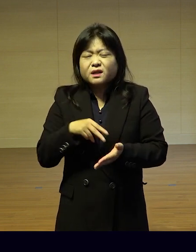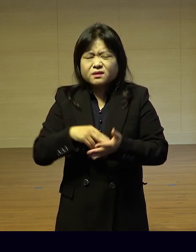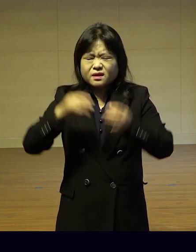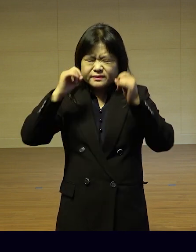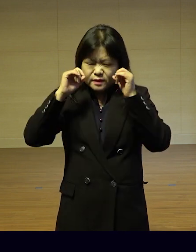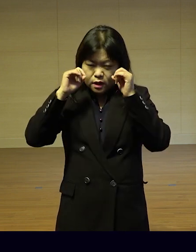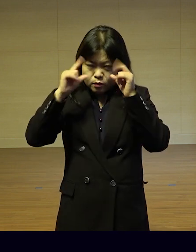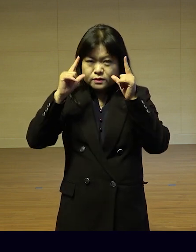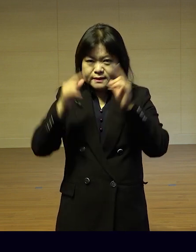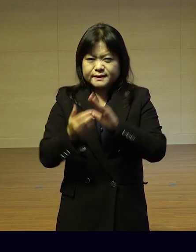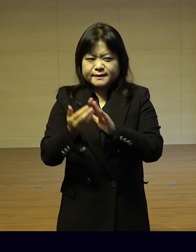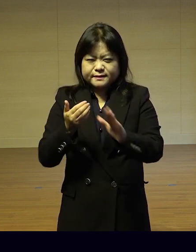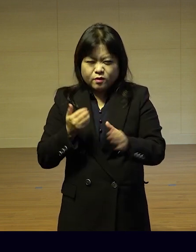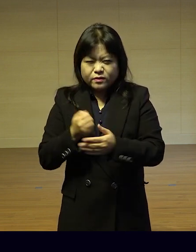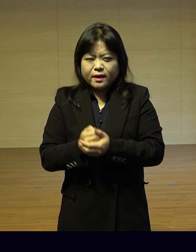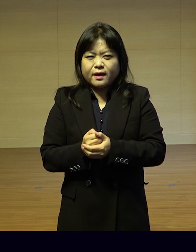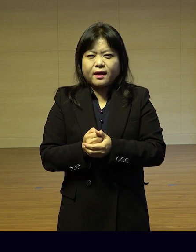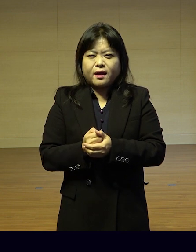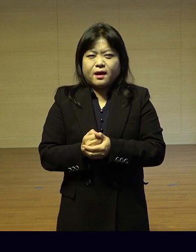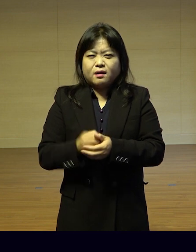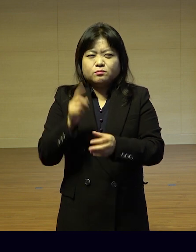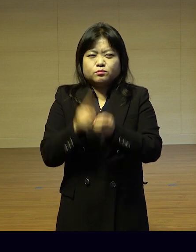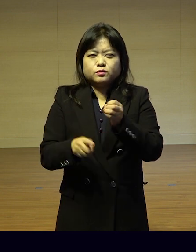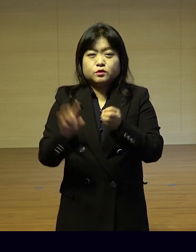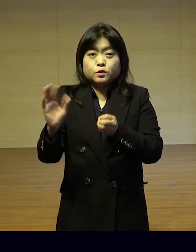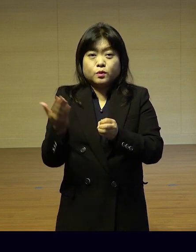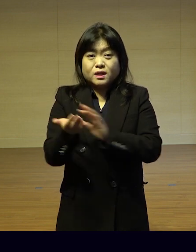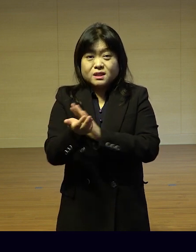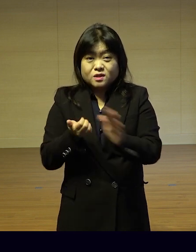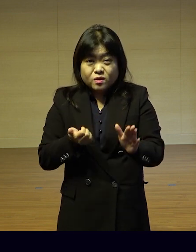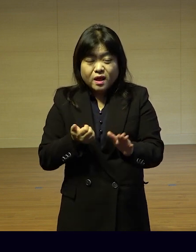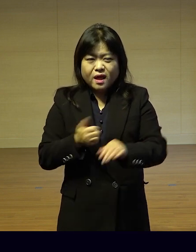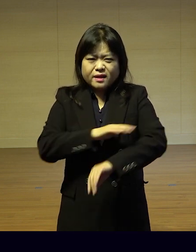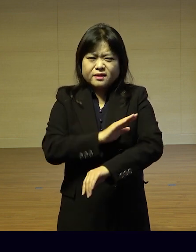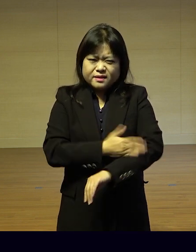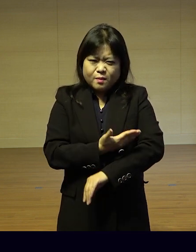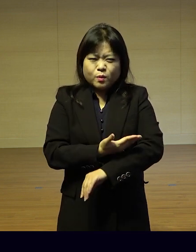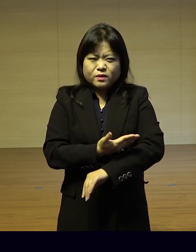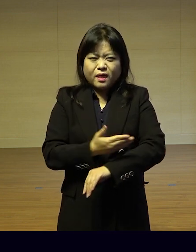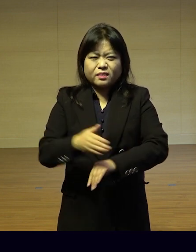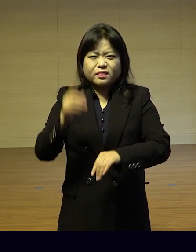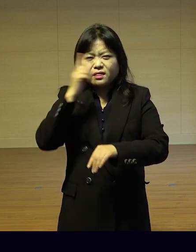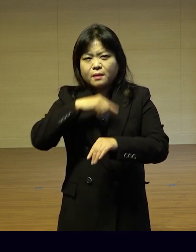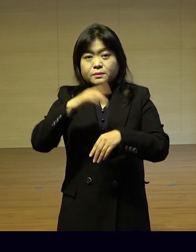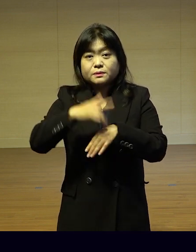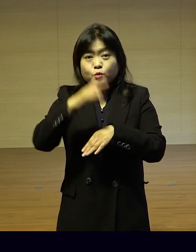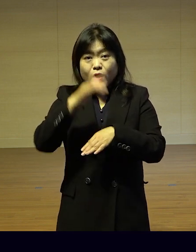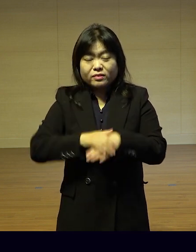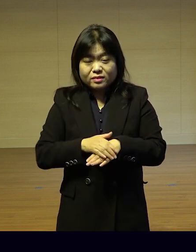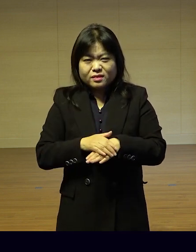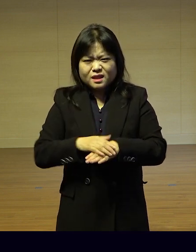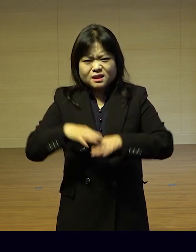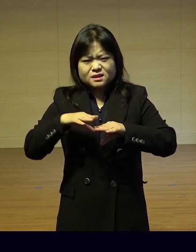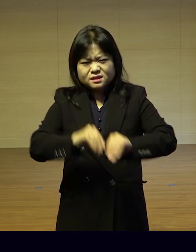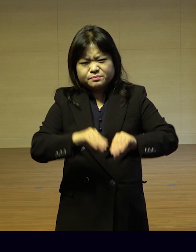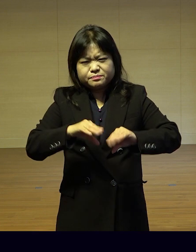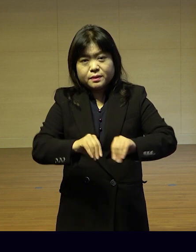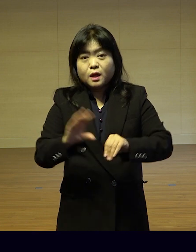깨우치지 전에, 또 성불하기 전에 이 근기, 잘못된 나쁜 습관들이 있기 때문에